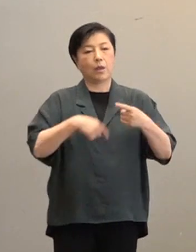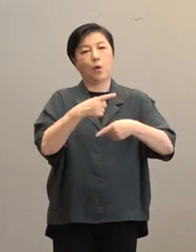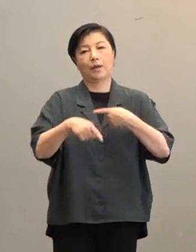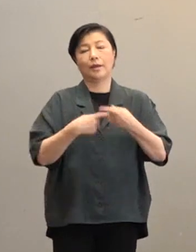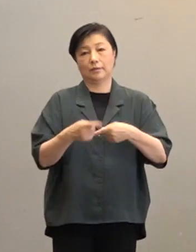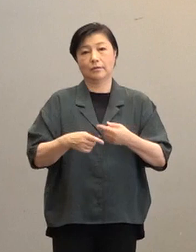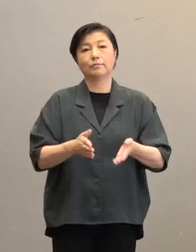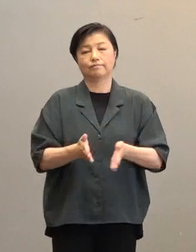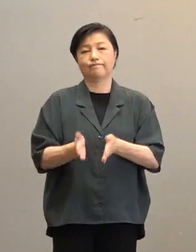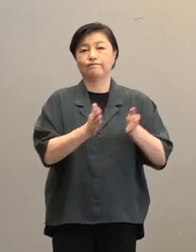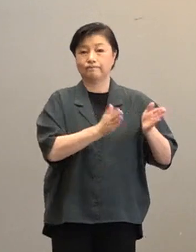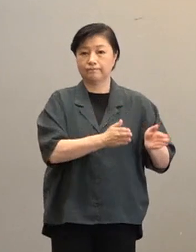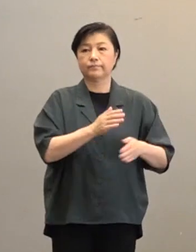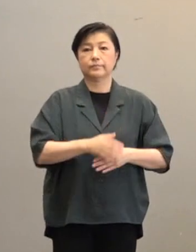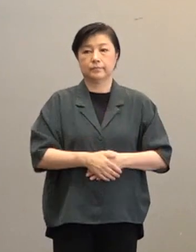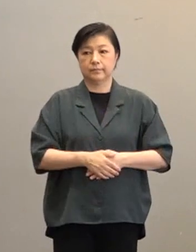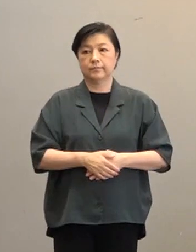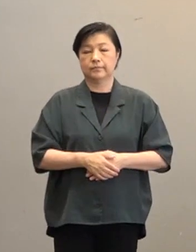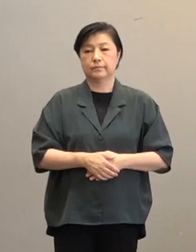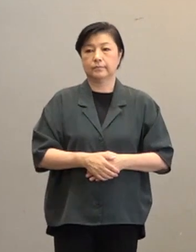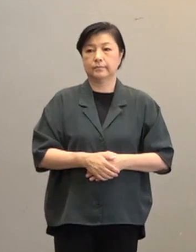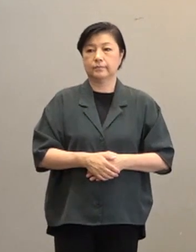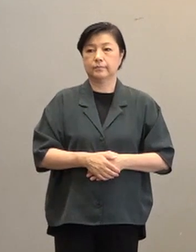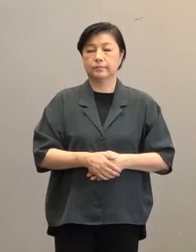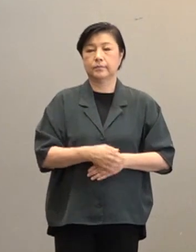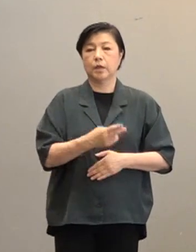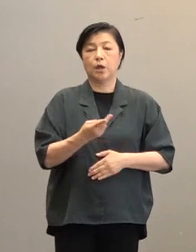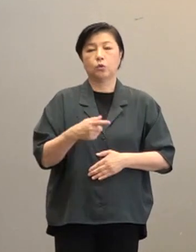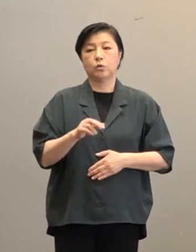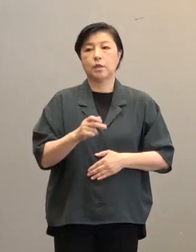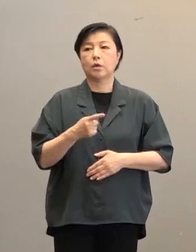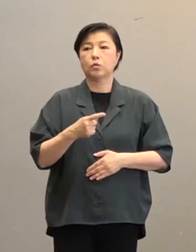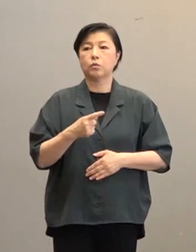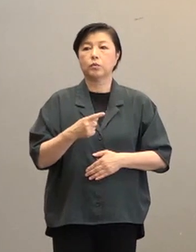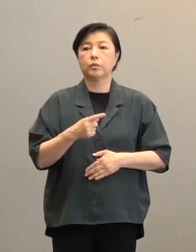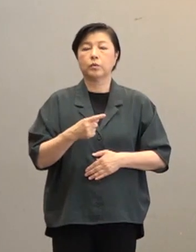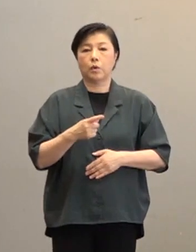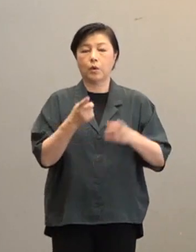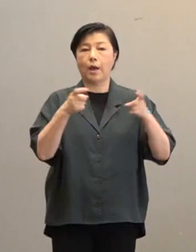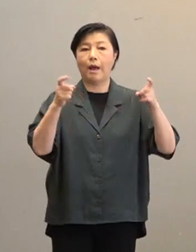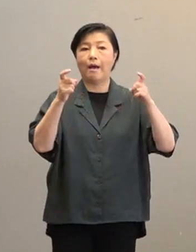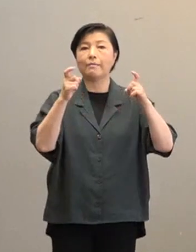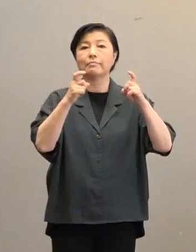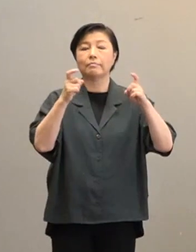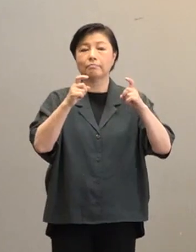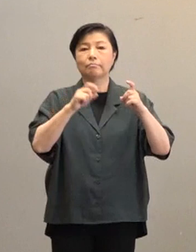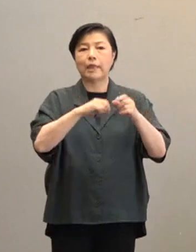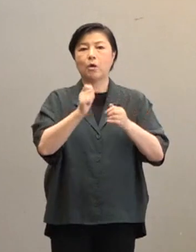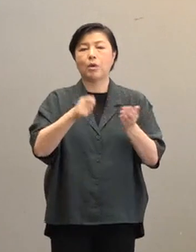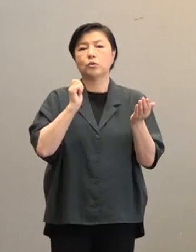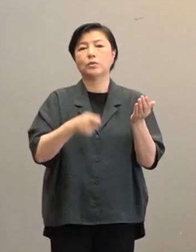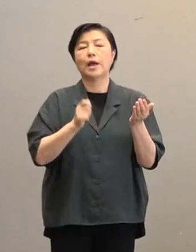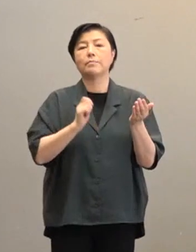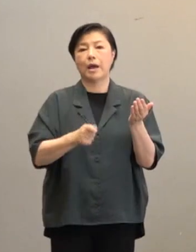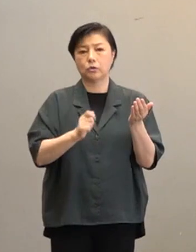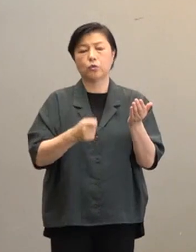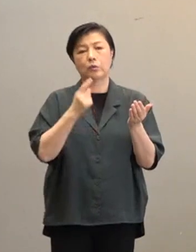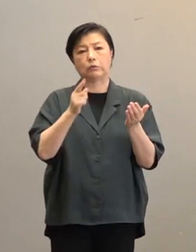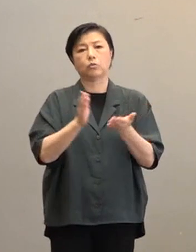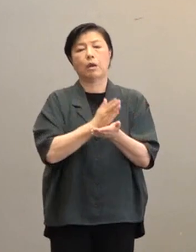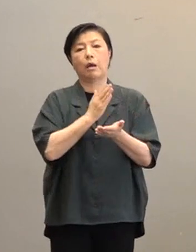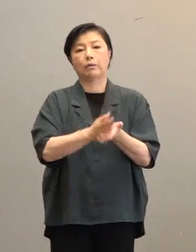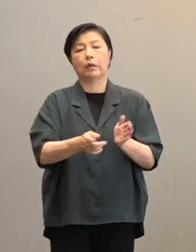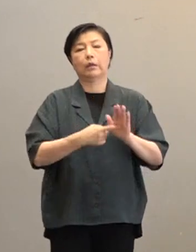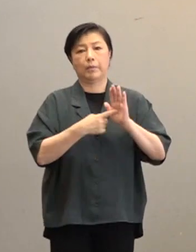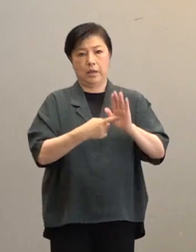れども、同性婚をめぐって、先日も名古屋地裁で一つの司法判断が出ました。で、